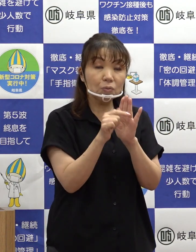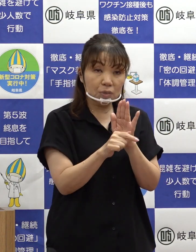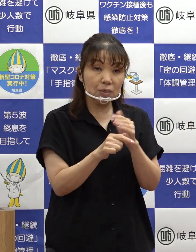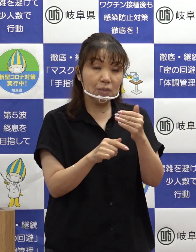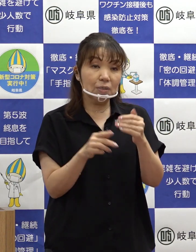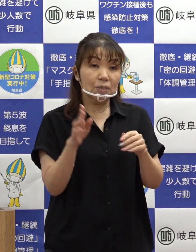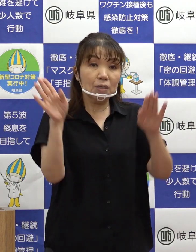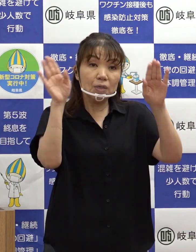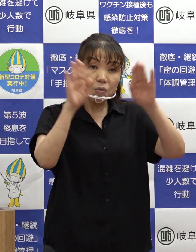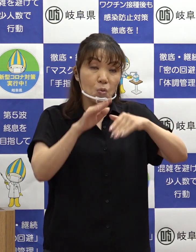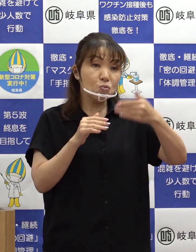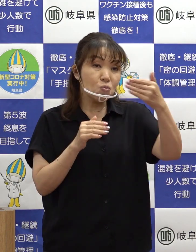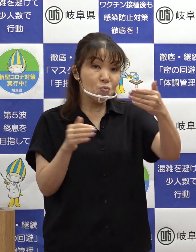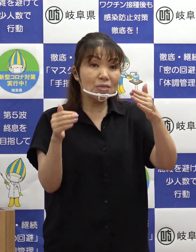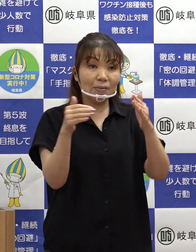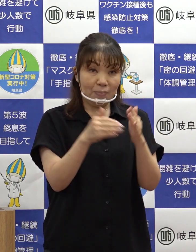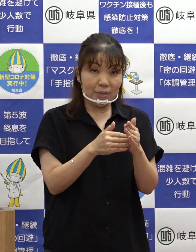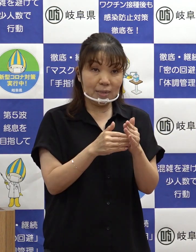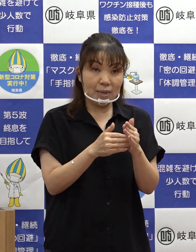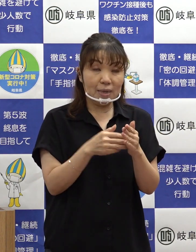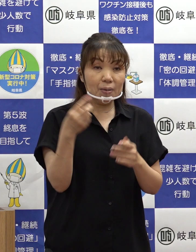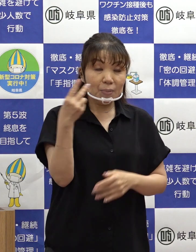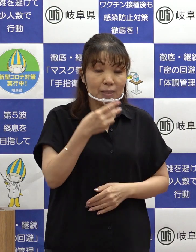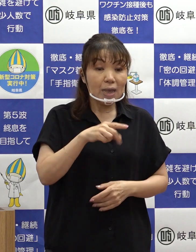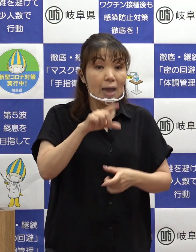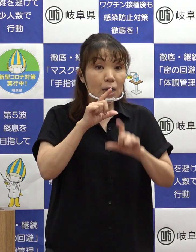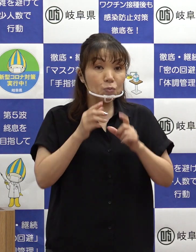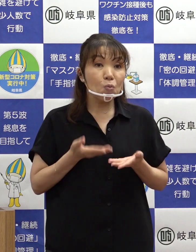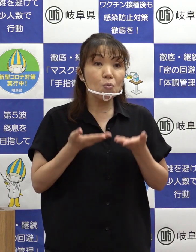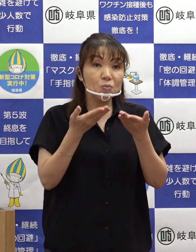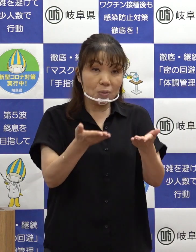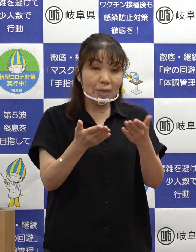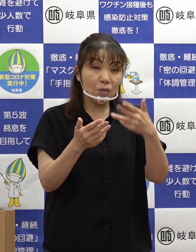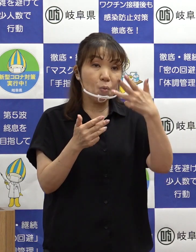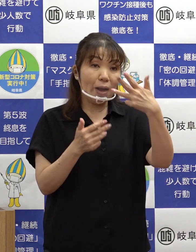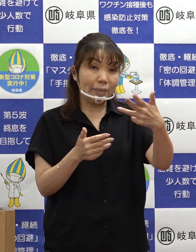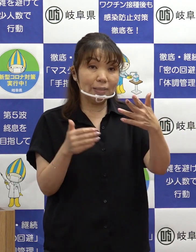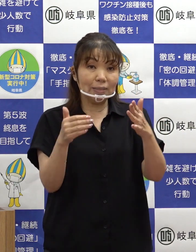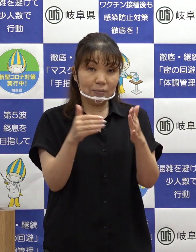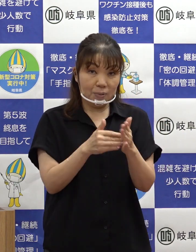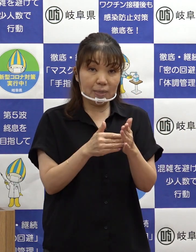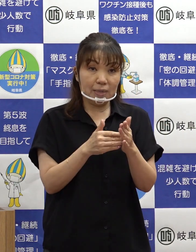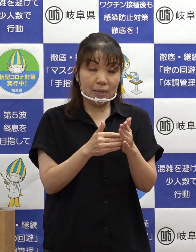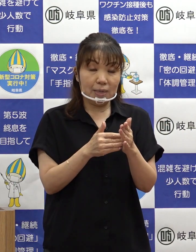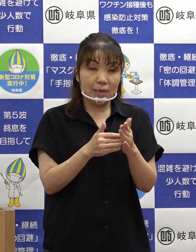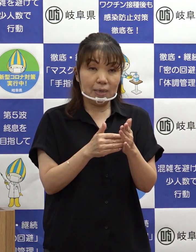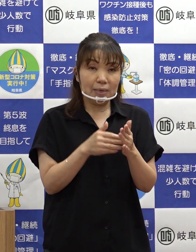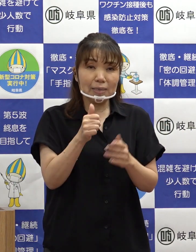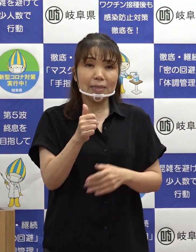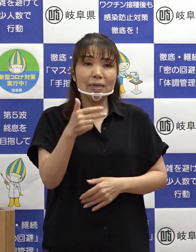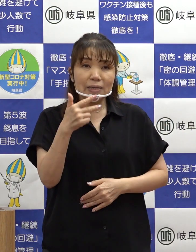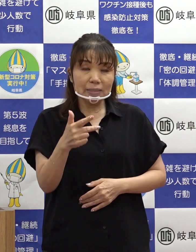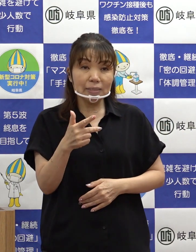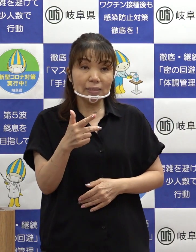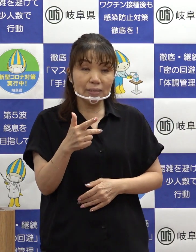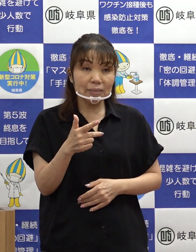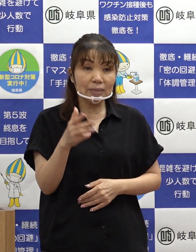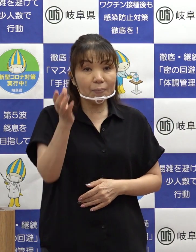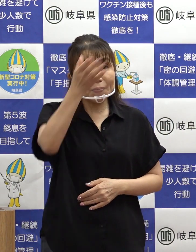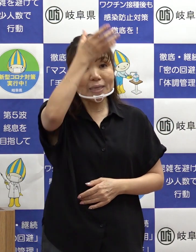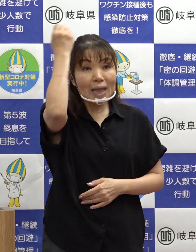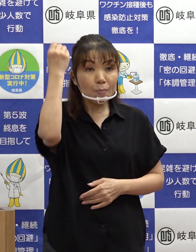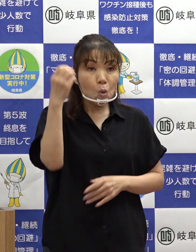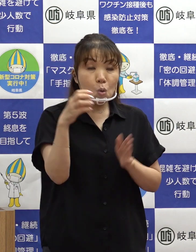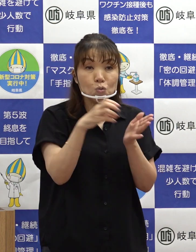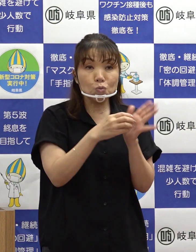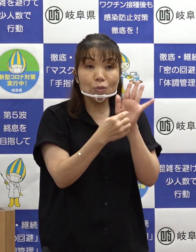9時まで、それからアルコールが8時までと、ただし、このステッカーを貼ってある店に